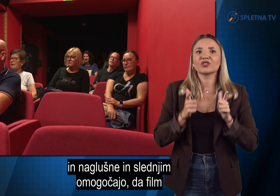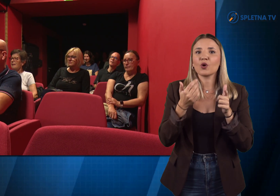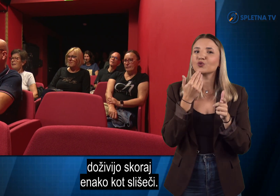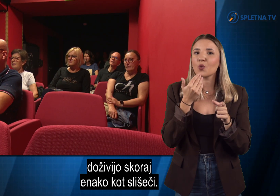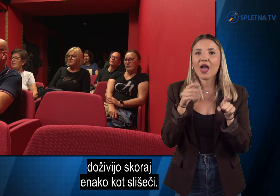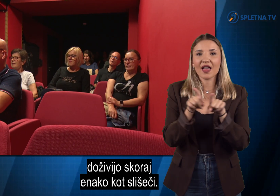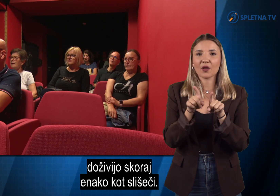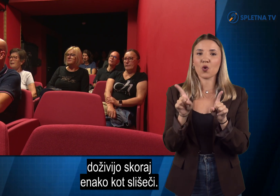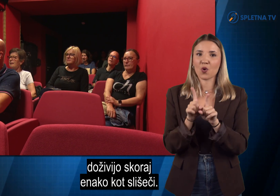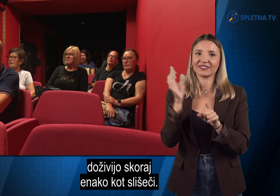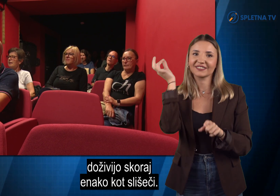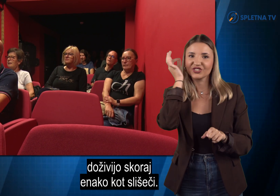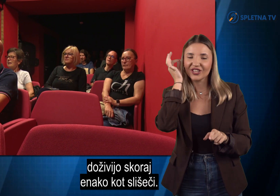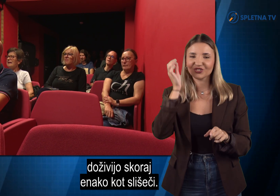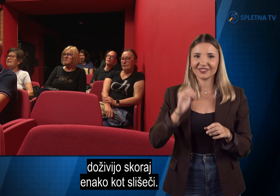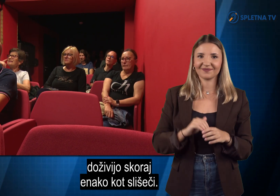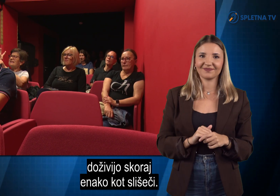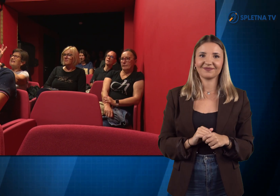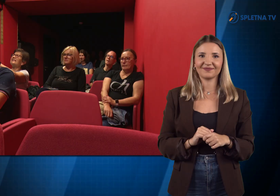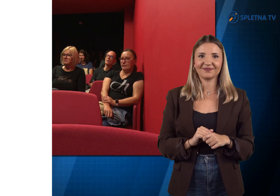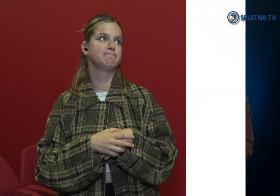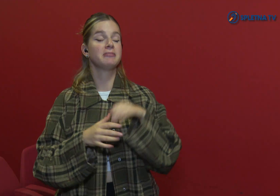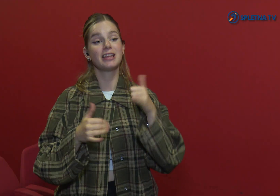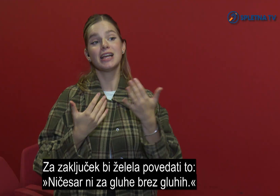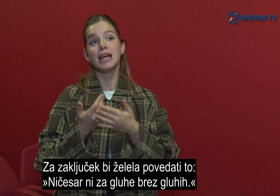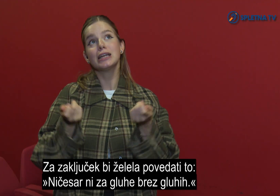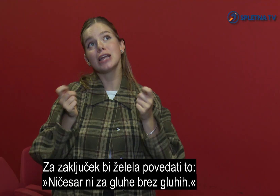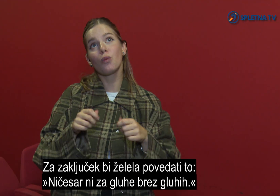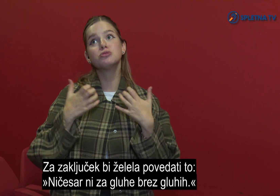da film doživijo skoraj enako kot slišeči.